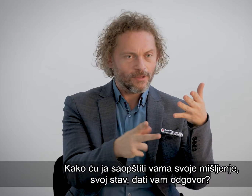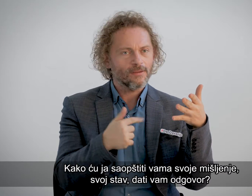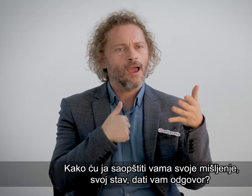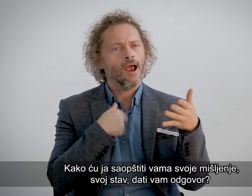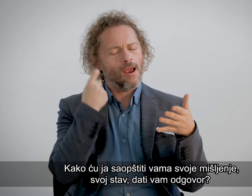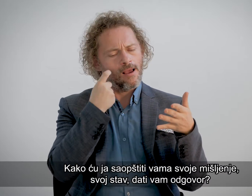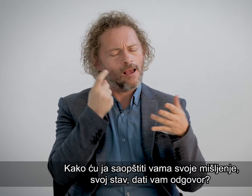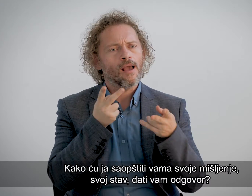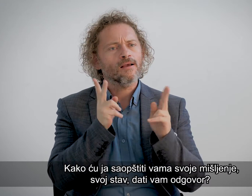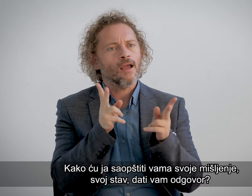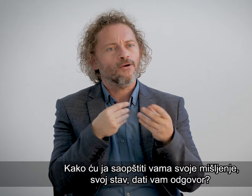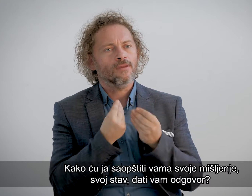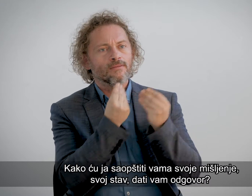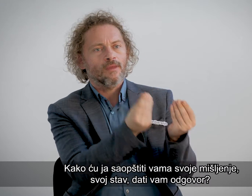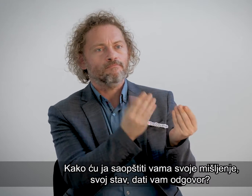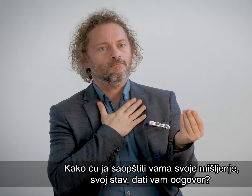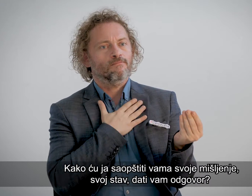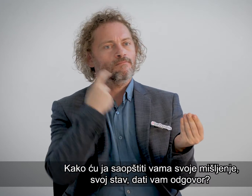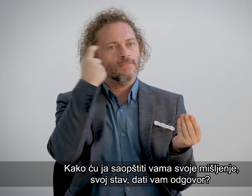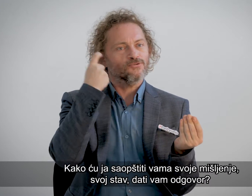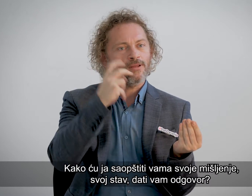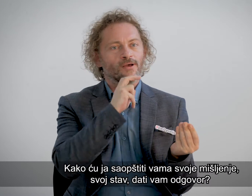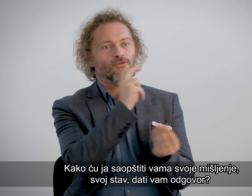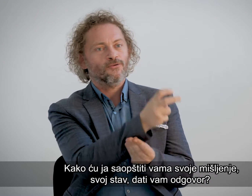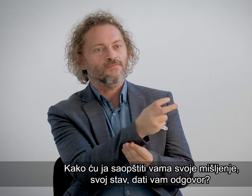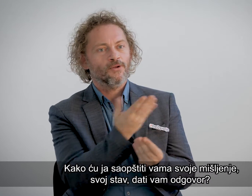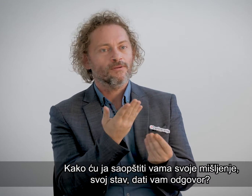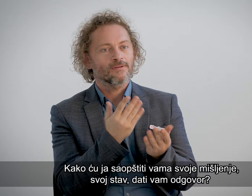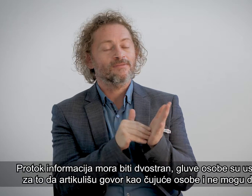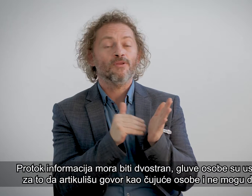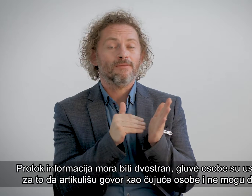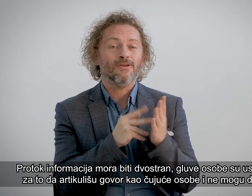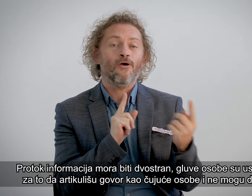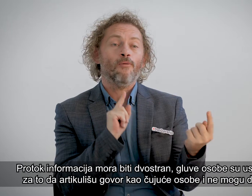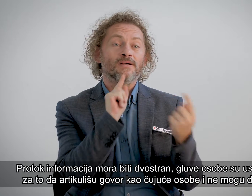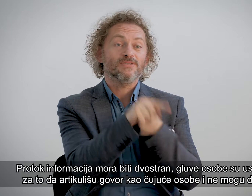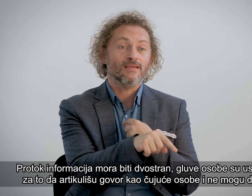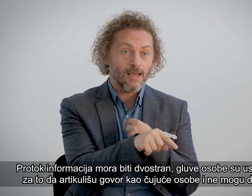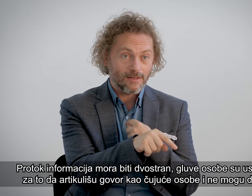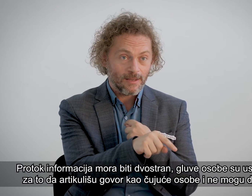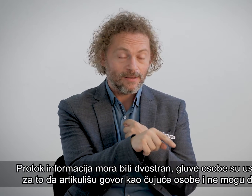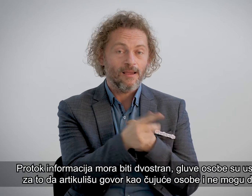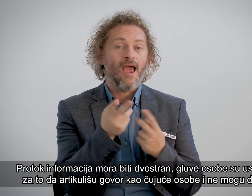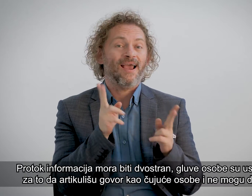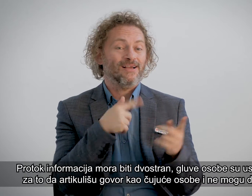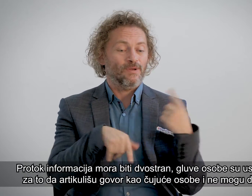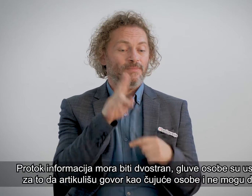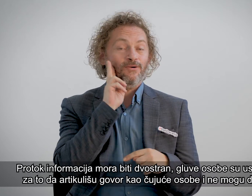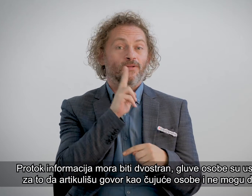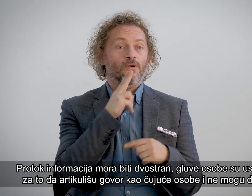ću ja saopštiti vama svoje mišljenje, svoj stav, dati vam odgovor? Protok informacija mora biti dvostran. Gluve